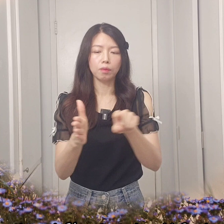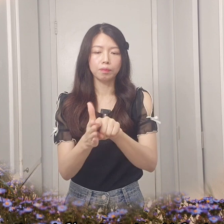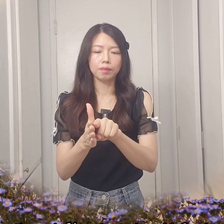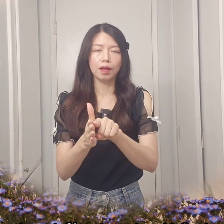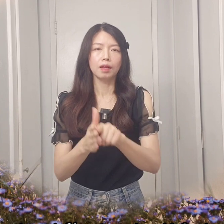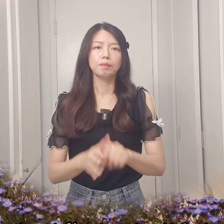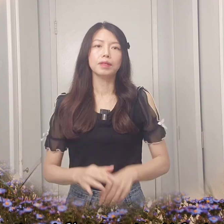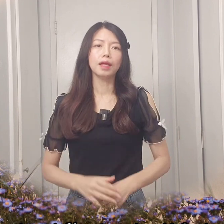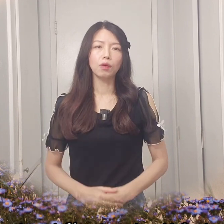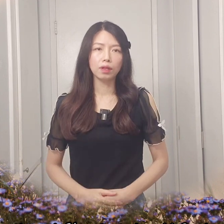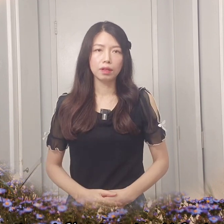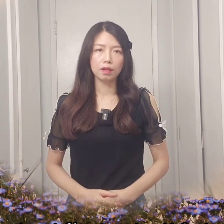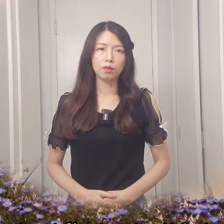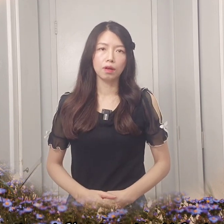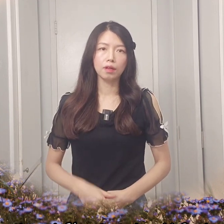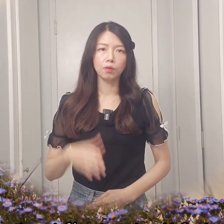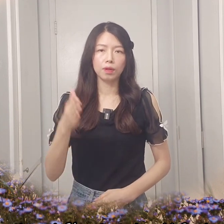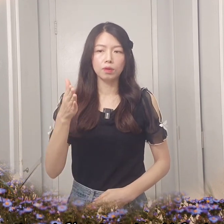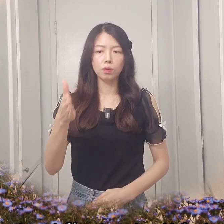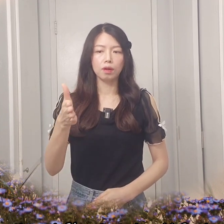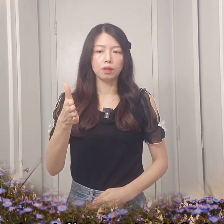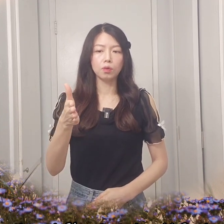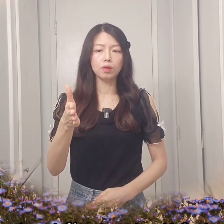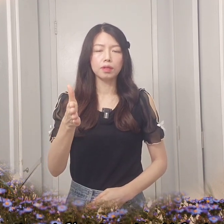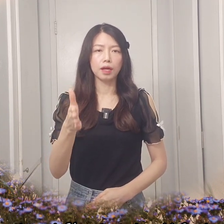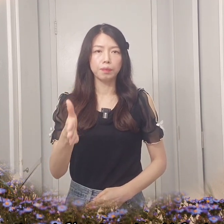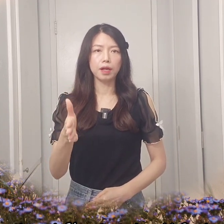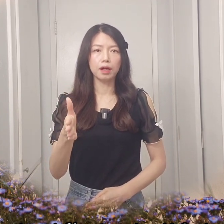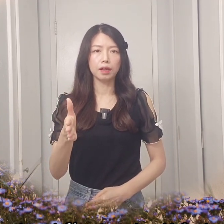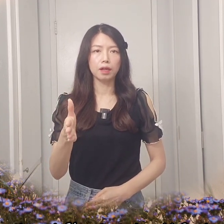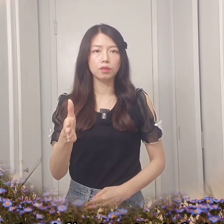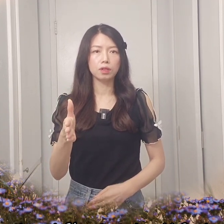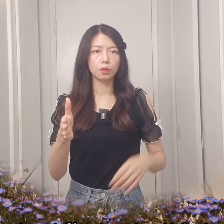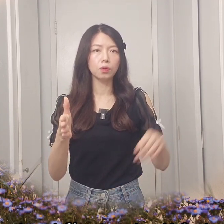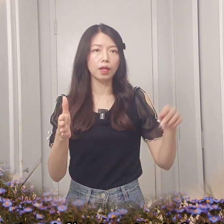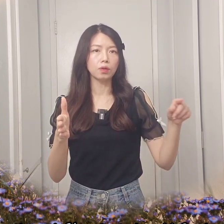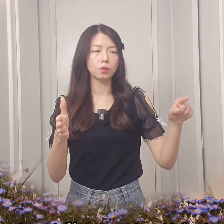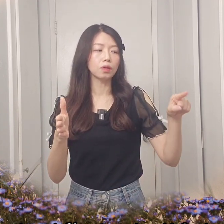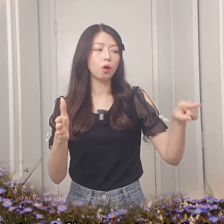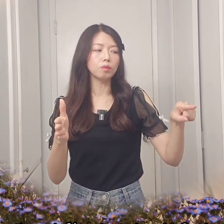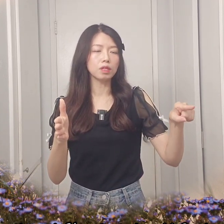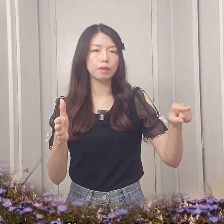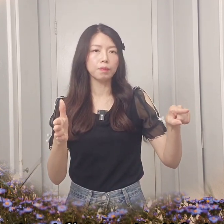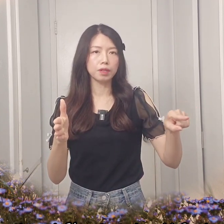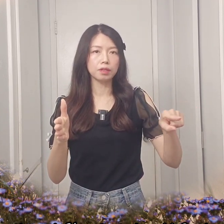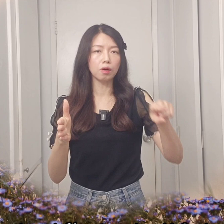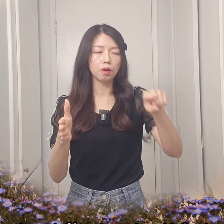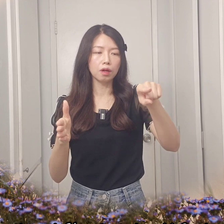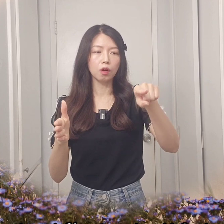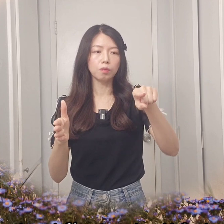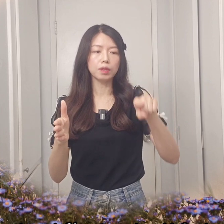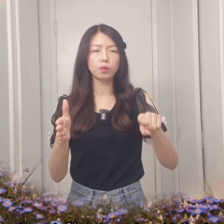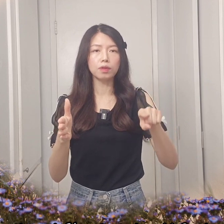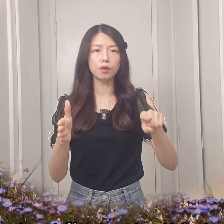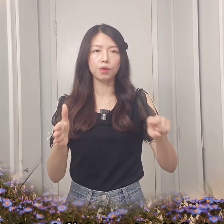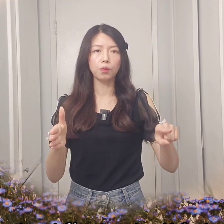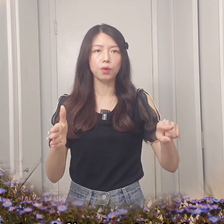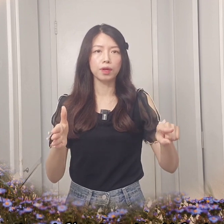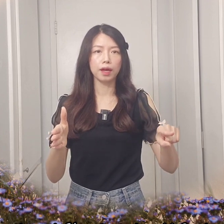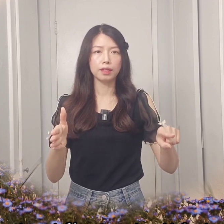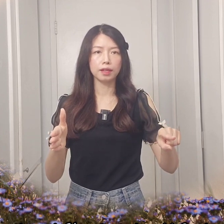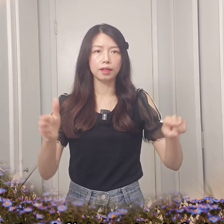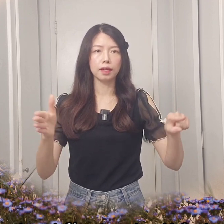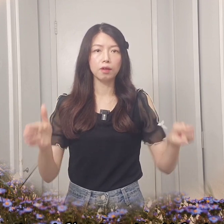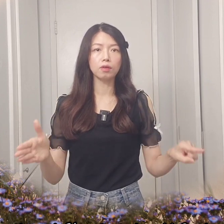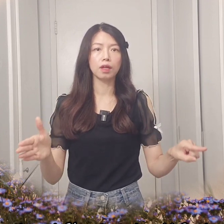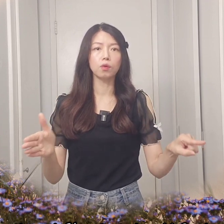믿어. 믿다라고 한 뜻의 수어는 왼손에 이렇게 손끝이 앞을 향하게 해주시고 다른 손은 검지만 펴셔서 검지 손등이 위로